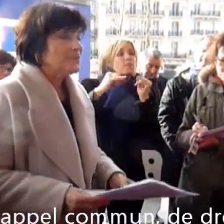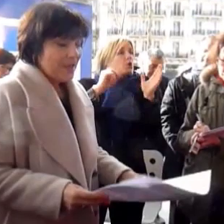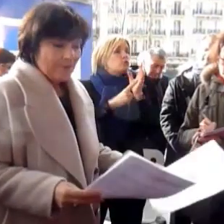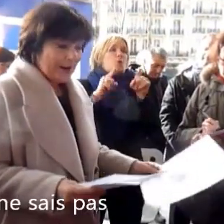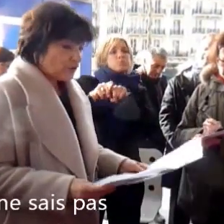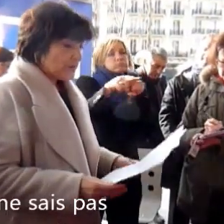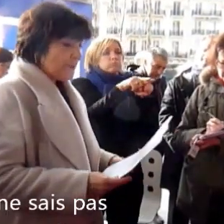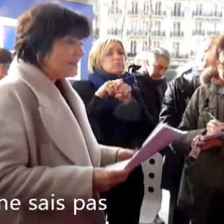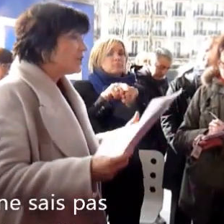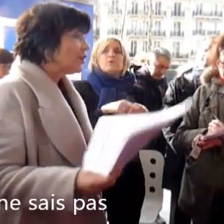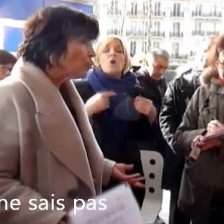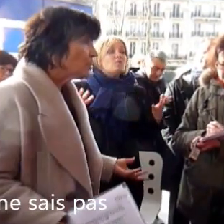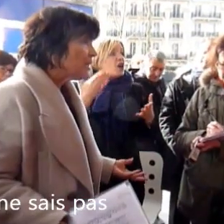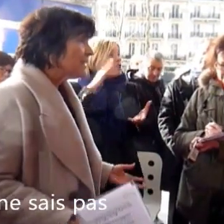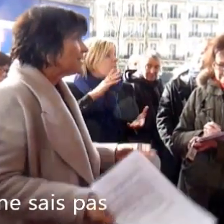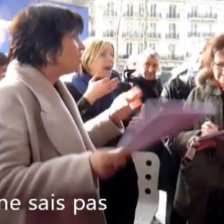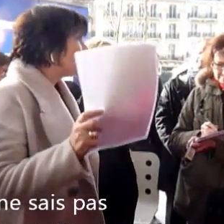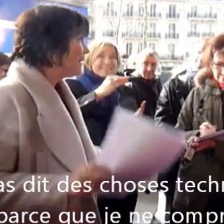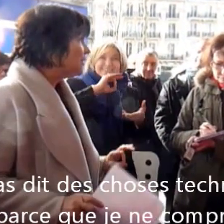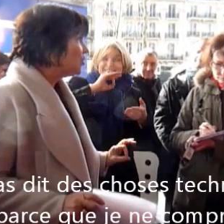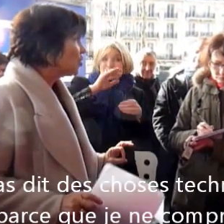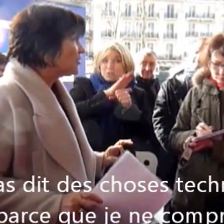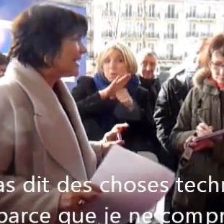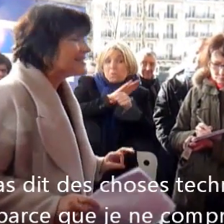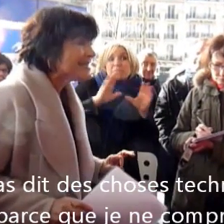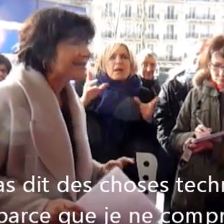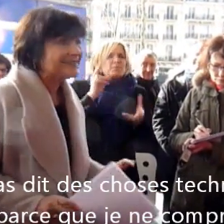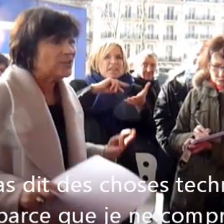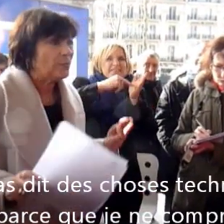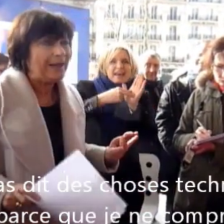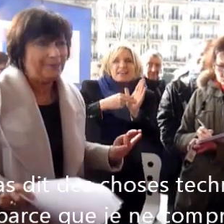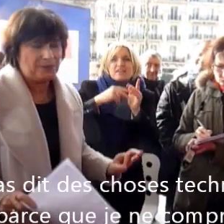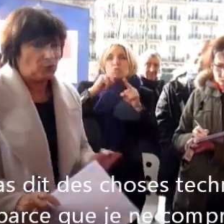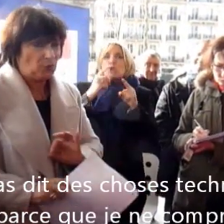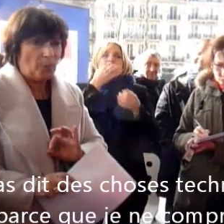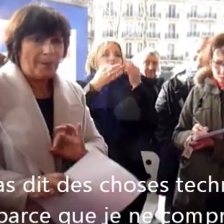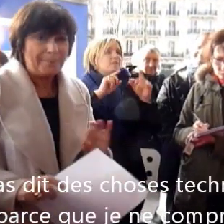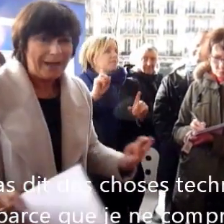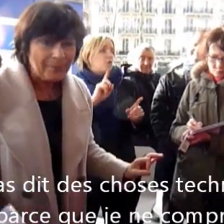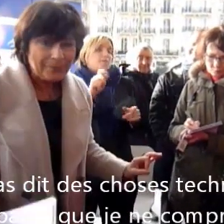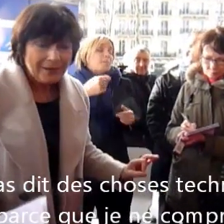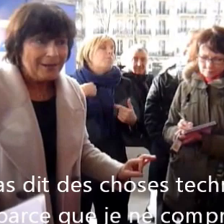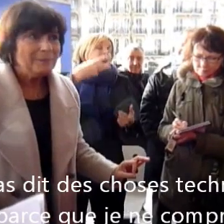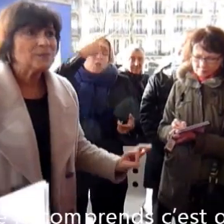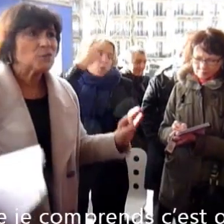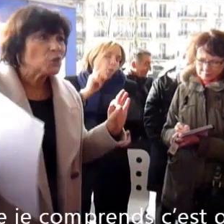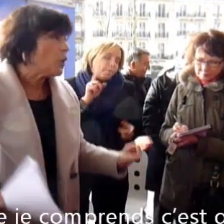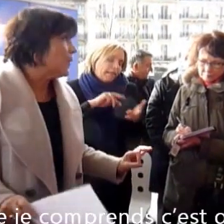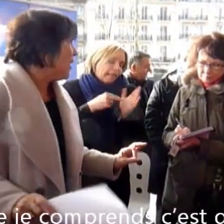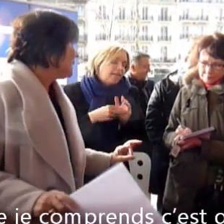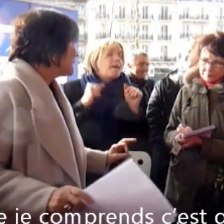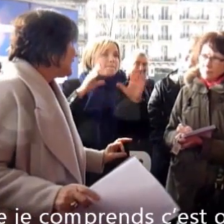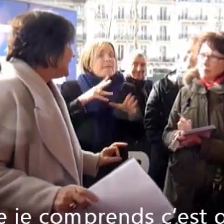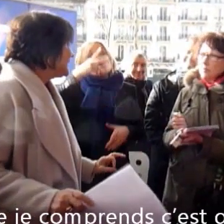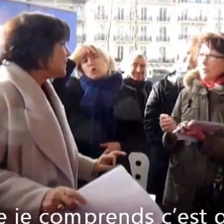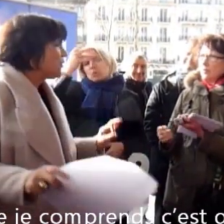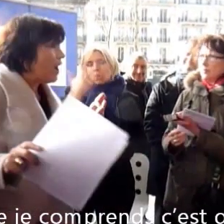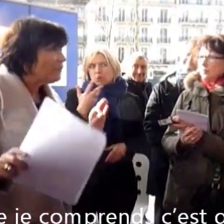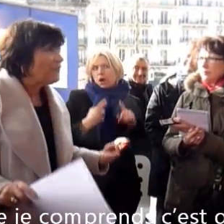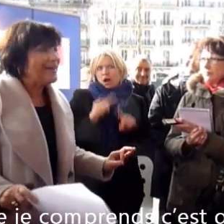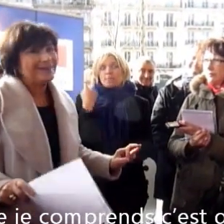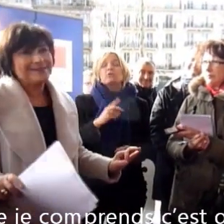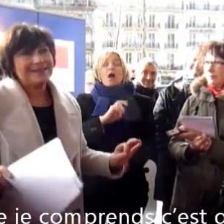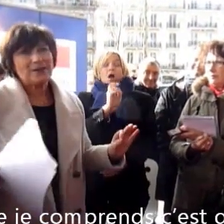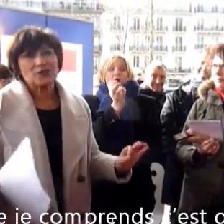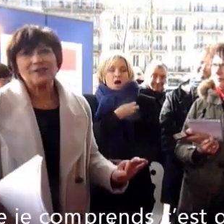droit commun. Voilà, je ne sais pas si j'ai tout dit, si j'ai pas dit de choses techniques, c'est normal parce que je ne comprends pas. Mais ce que je comprends, c'est